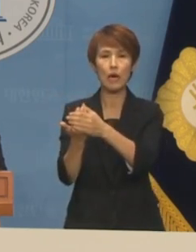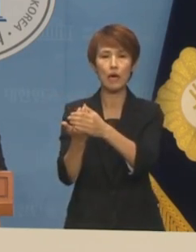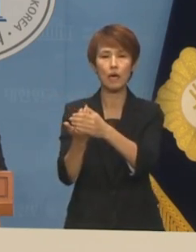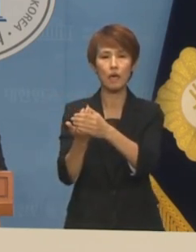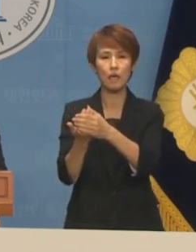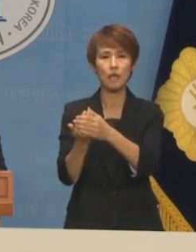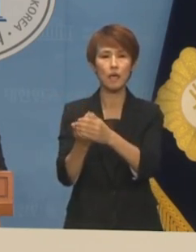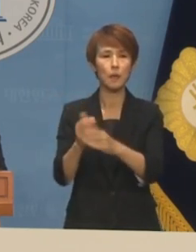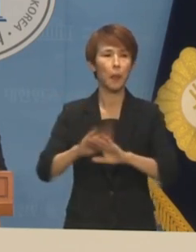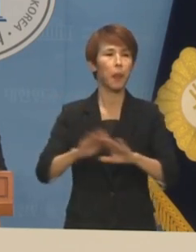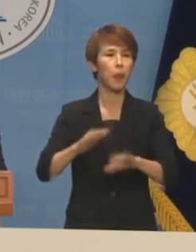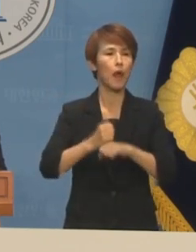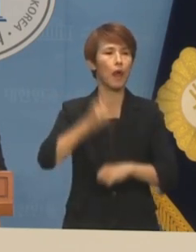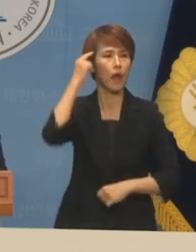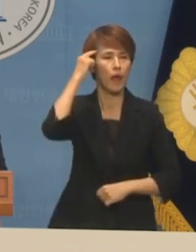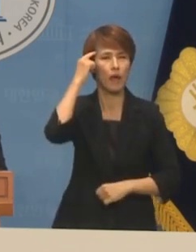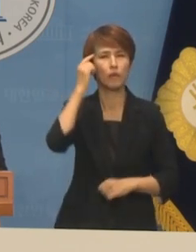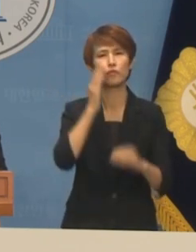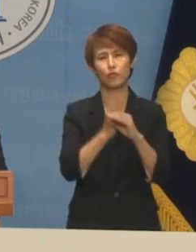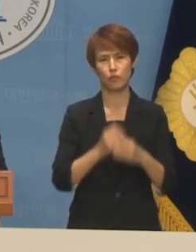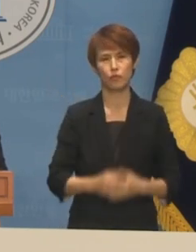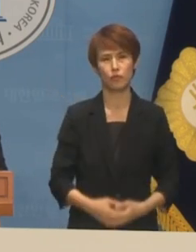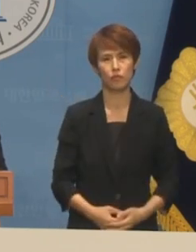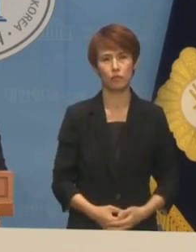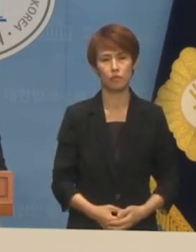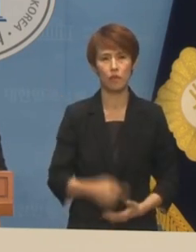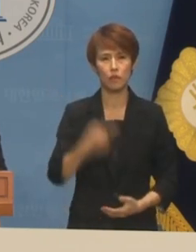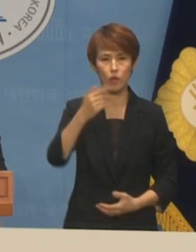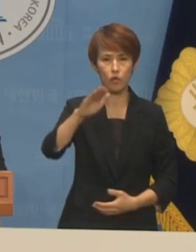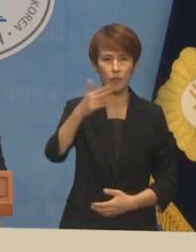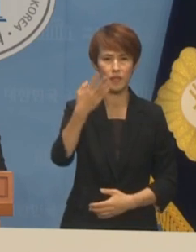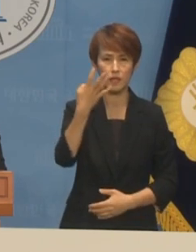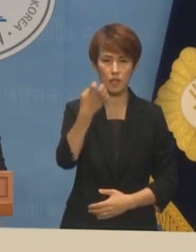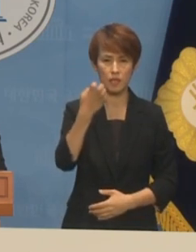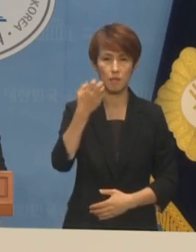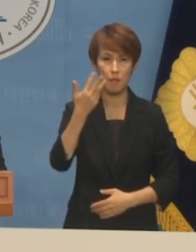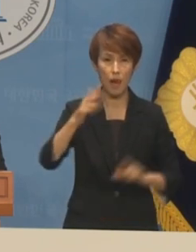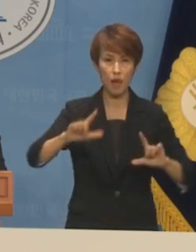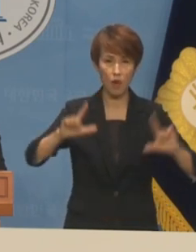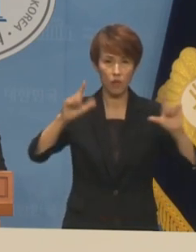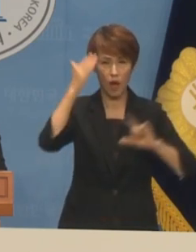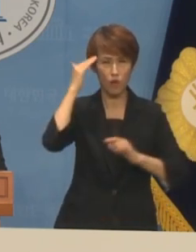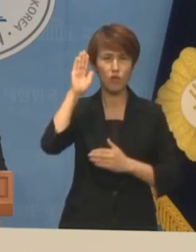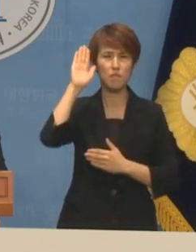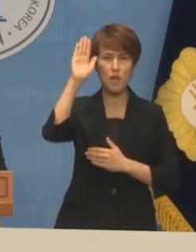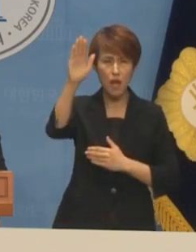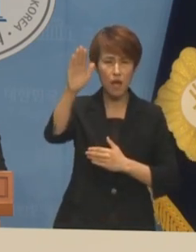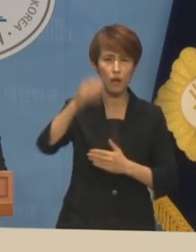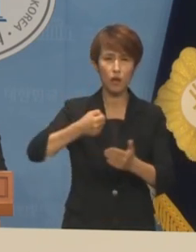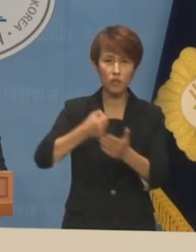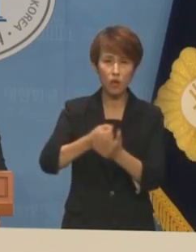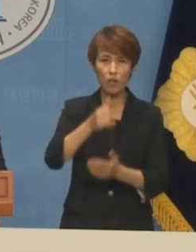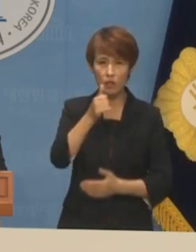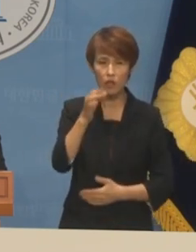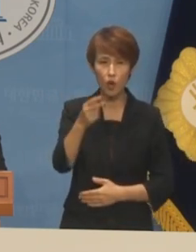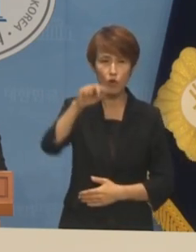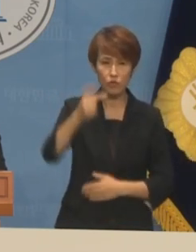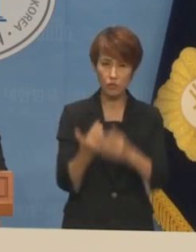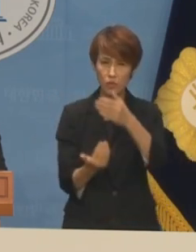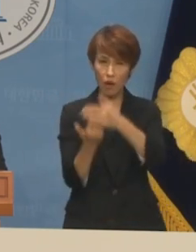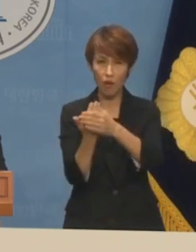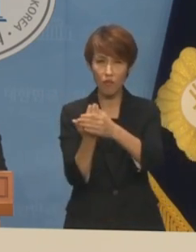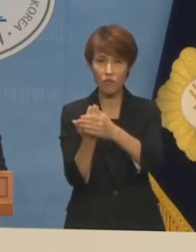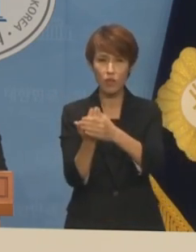처리하듯이 해결하려고 하고 있다. 1948년 대한민국의 미래를 결정한 여순 사건은 그렇게